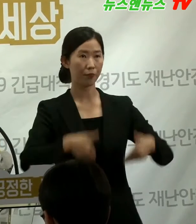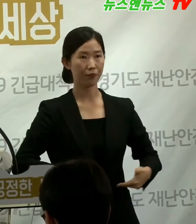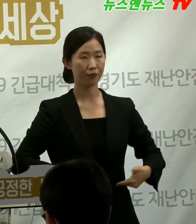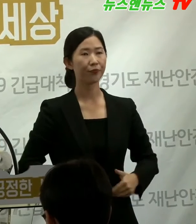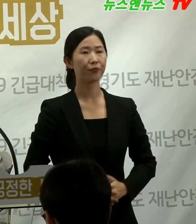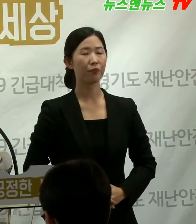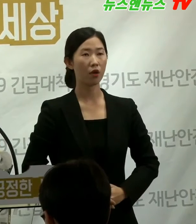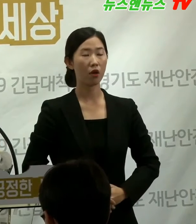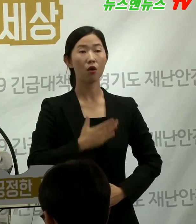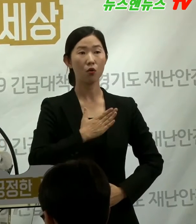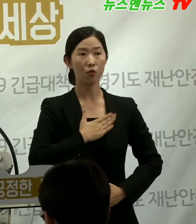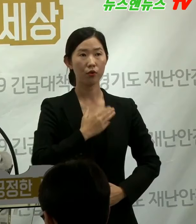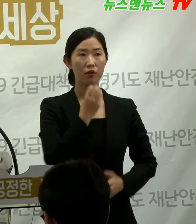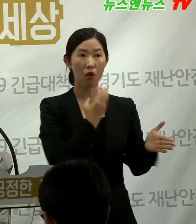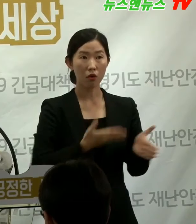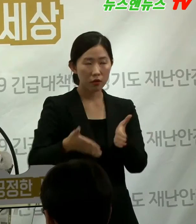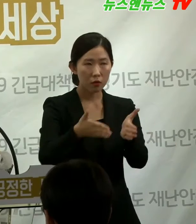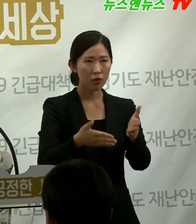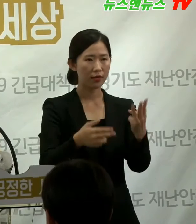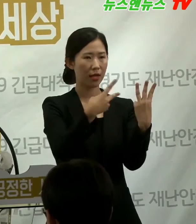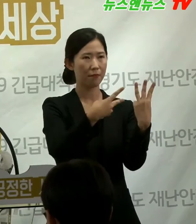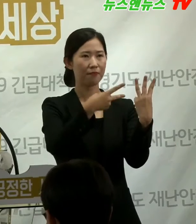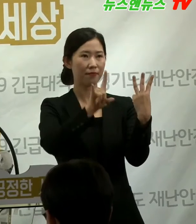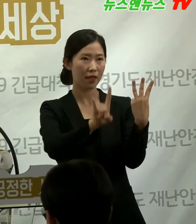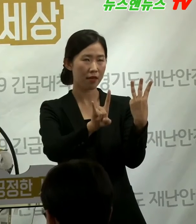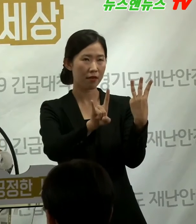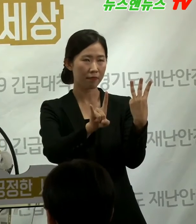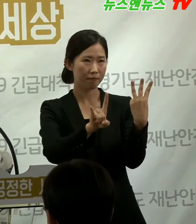우리 경기도는 3대 방역에 나서겠습니다.